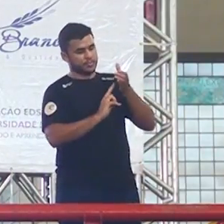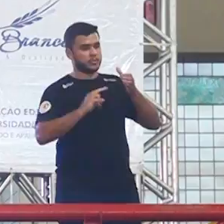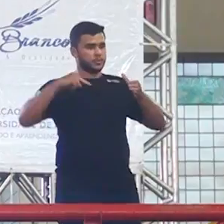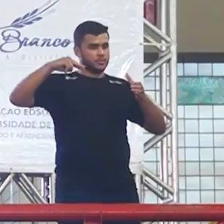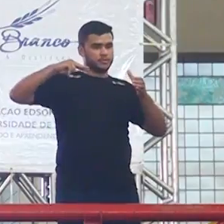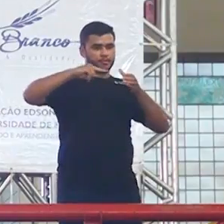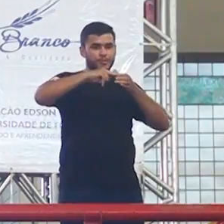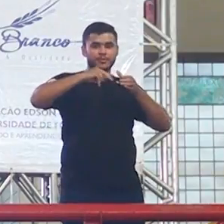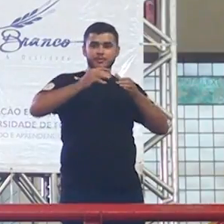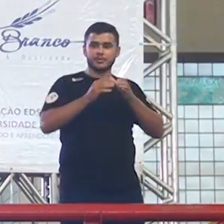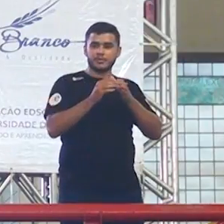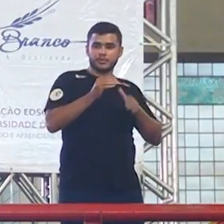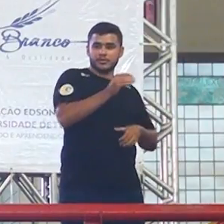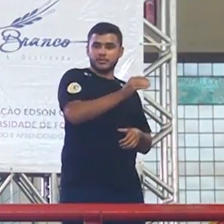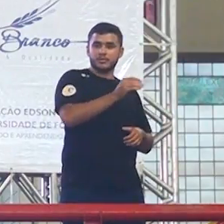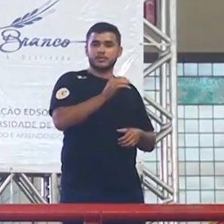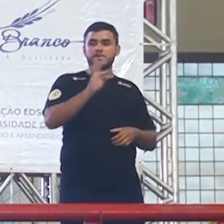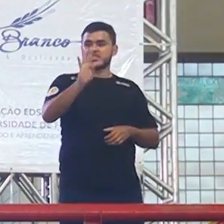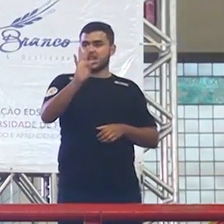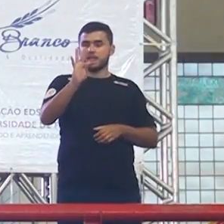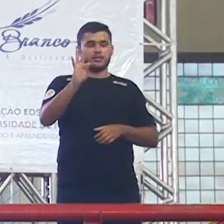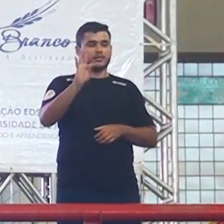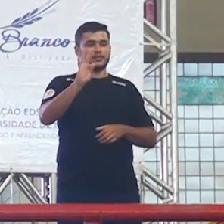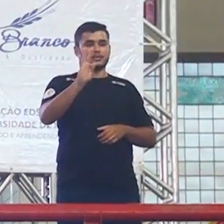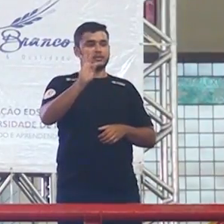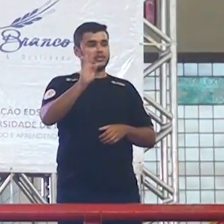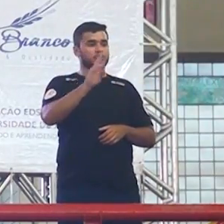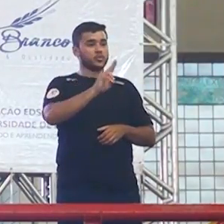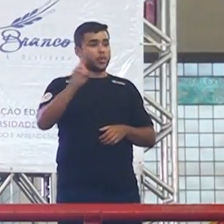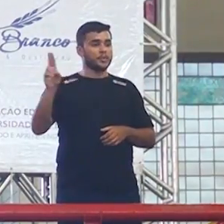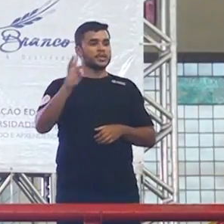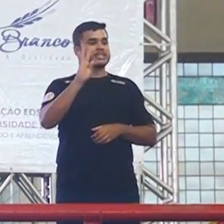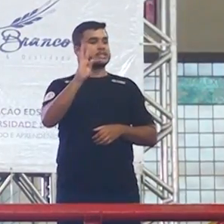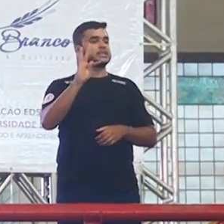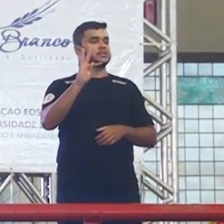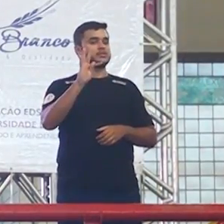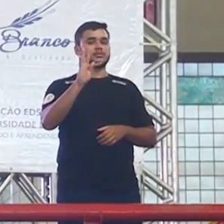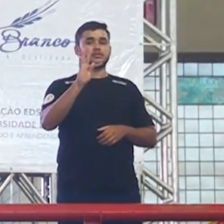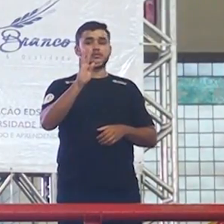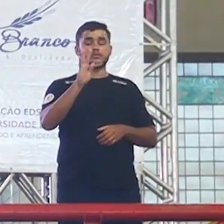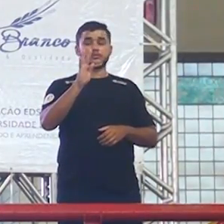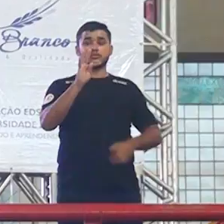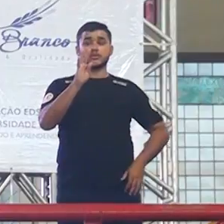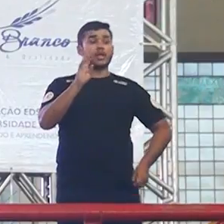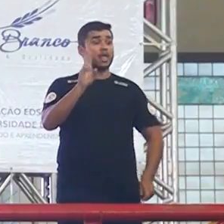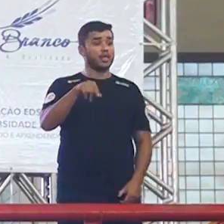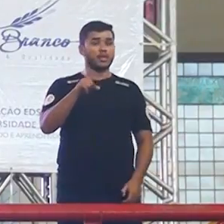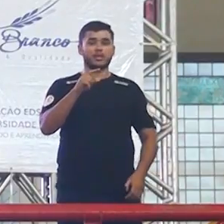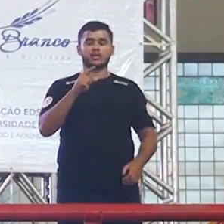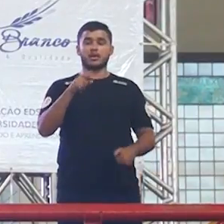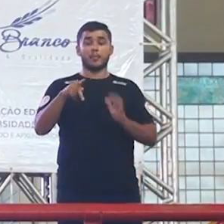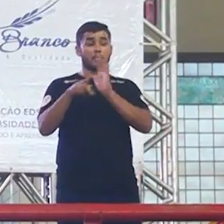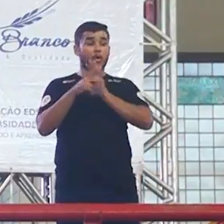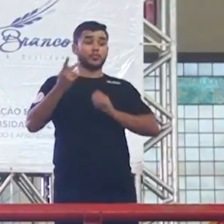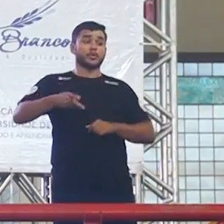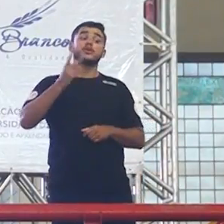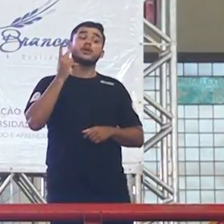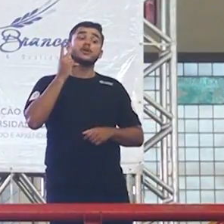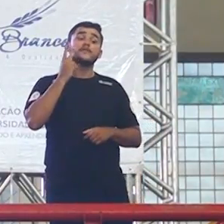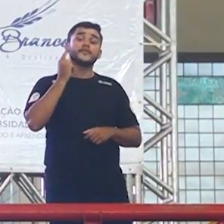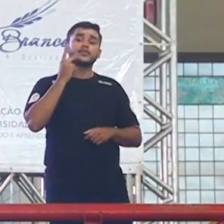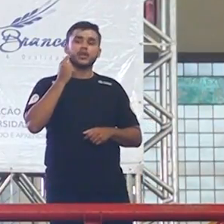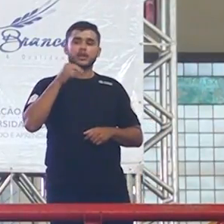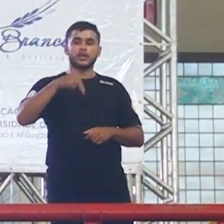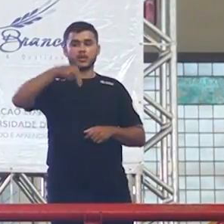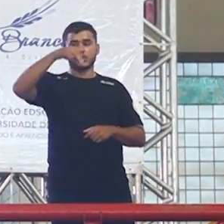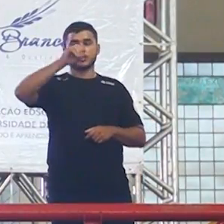na mesma tomada? T. Cuidado, pessoal, que no Enem, essa palavra T é muito nordestino, né?